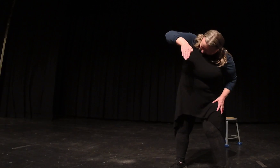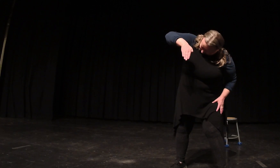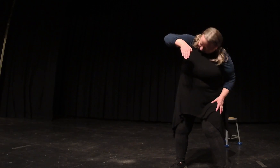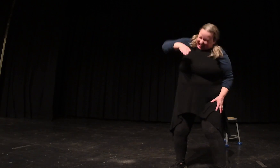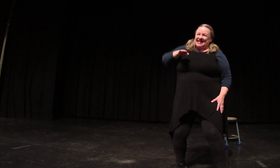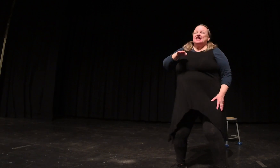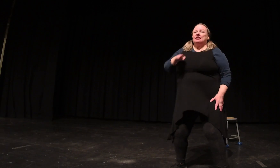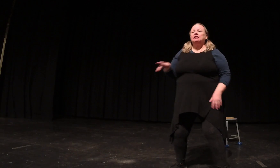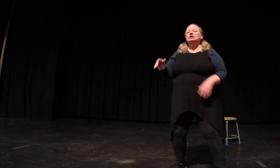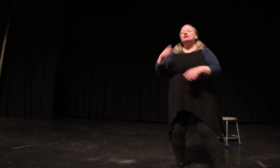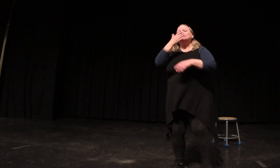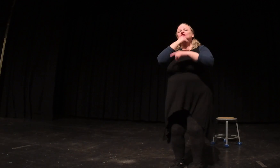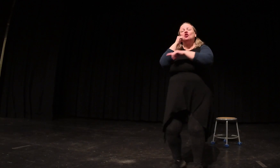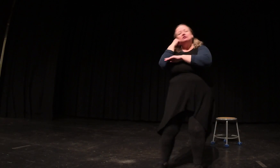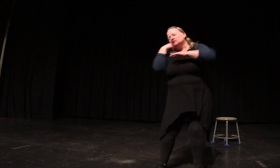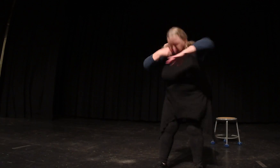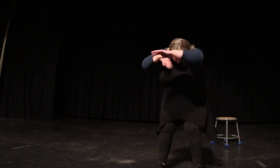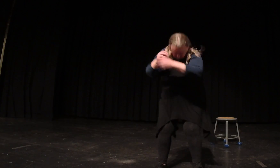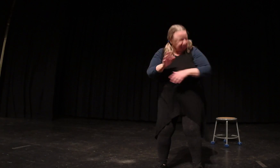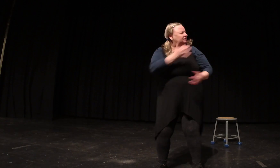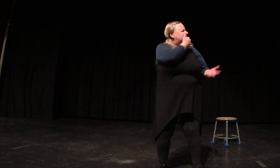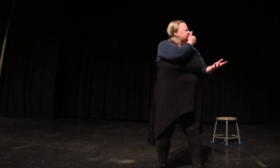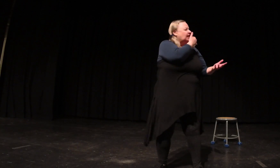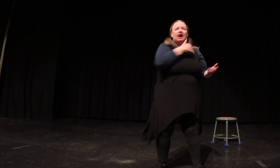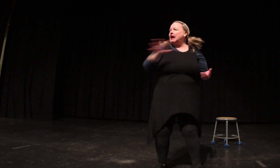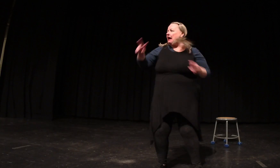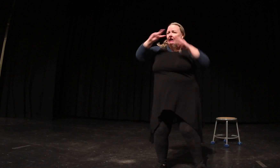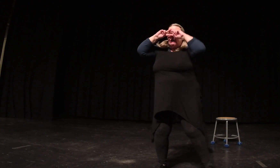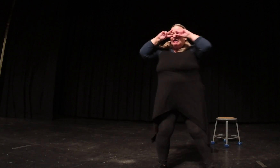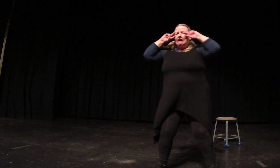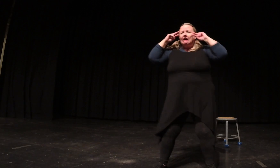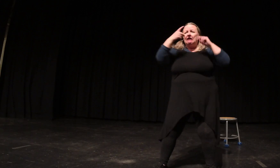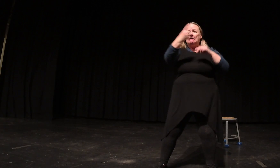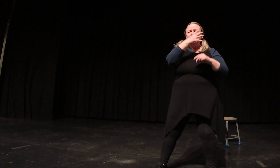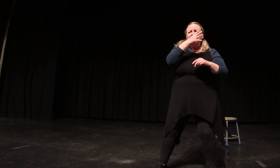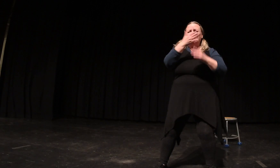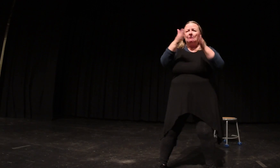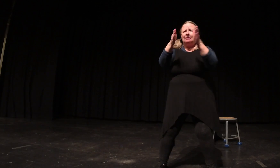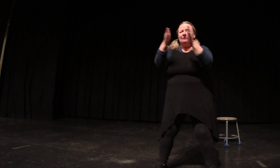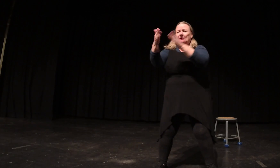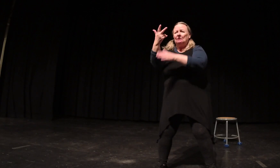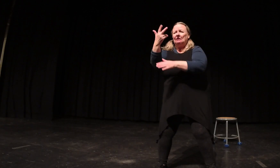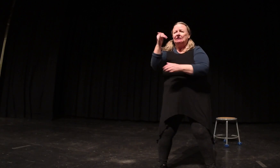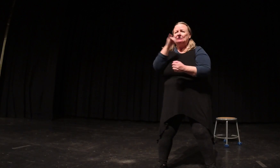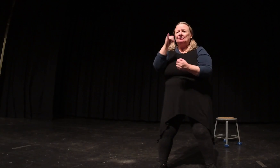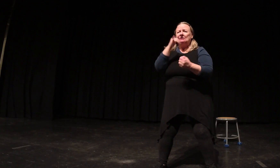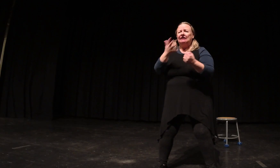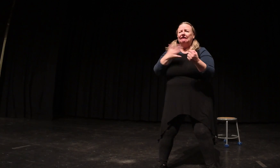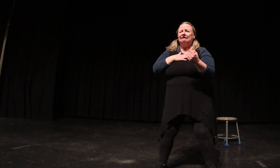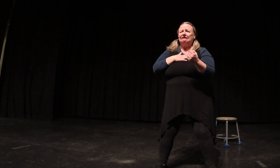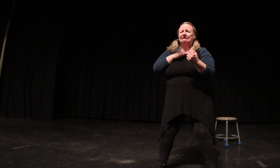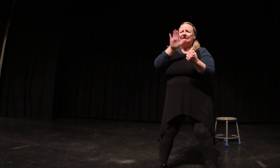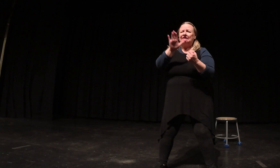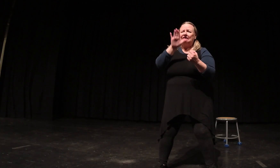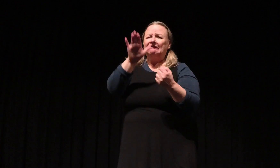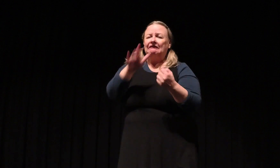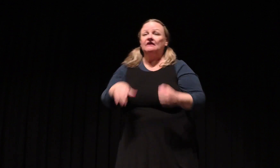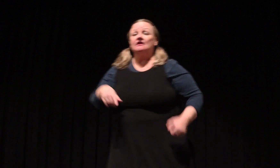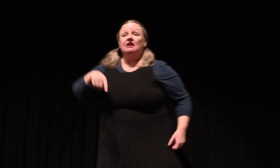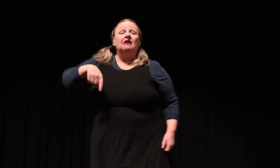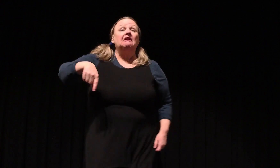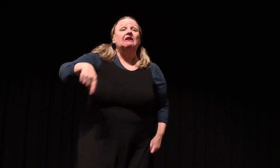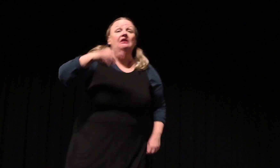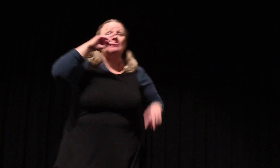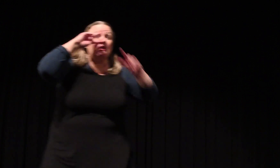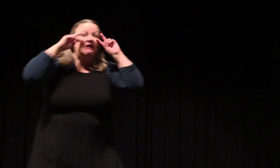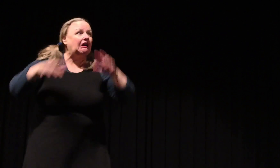voiture, on freine soudainement, sec, et on se demande qu'est-ce qui se passe. Et on se dit «